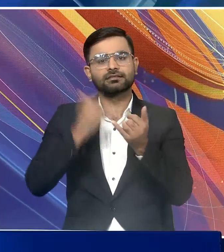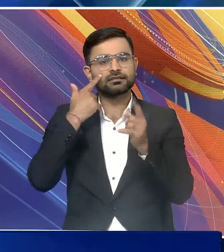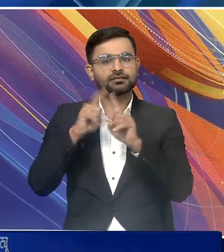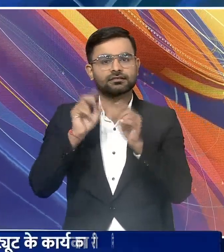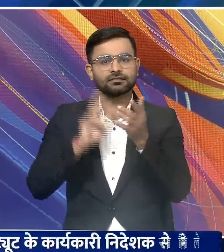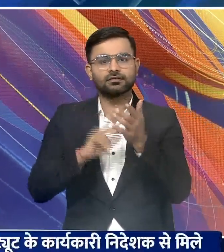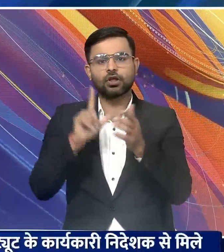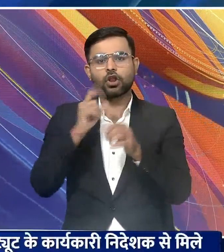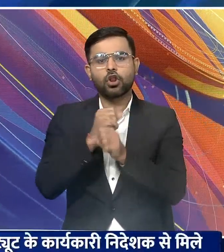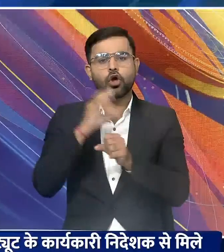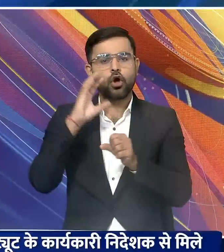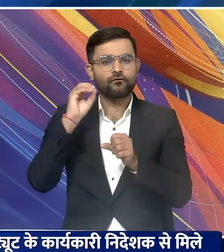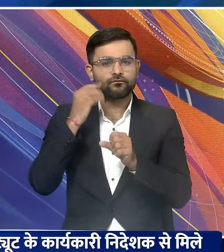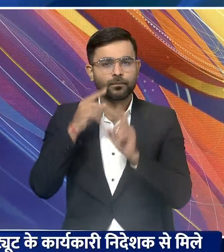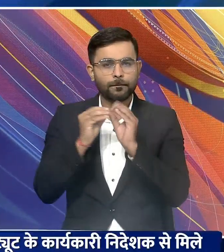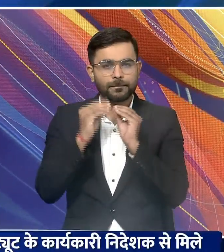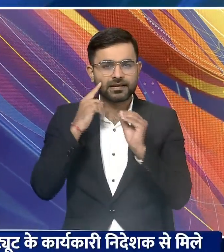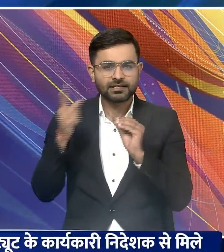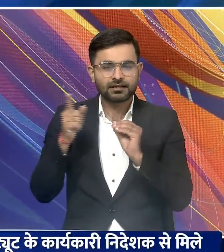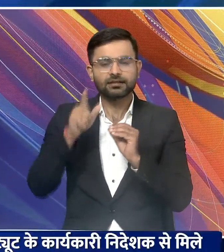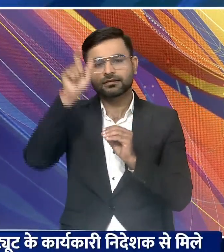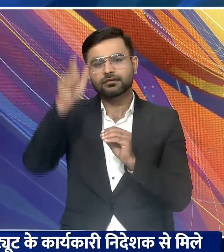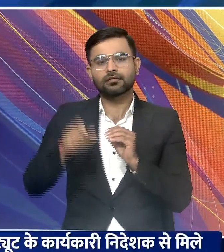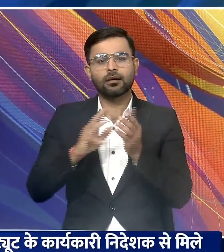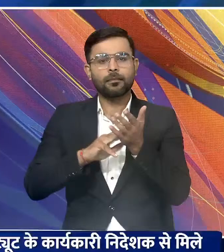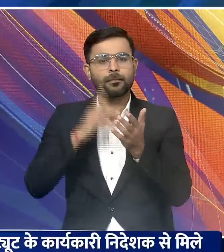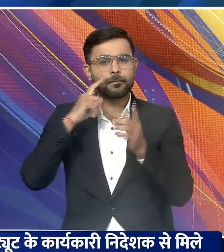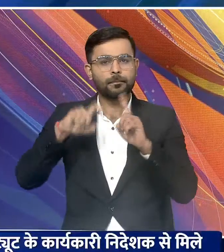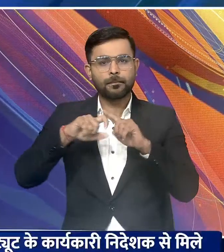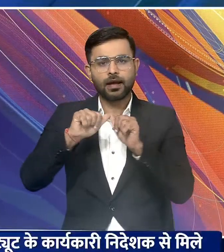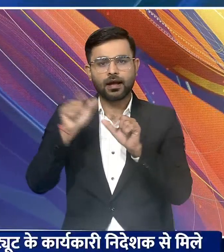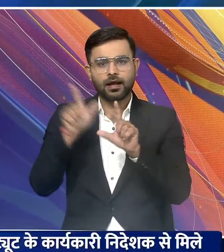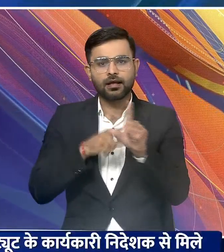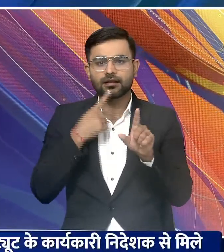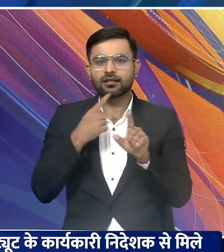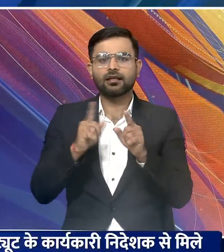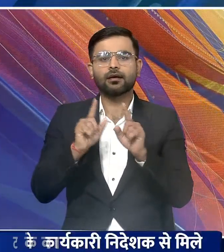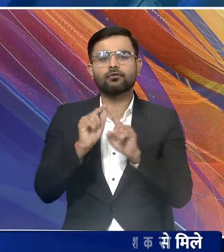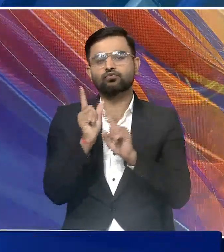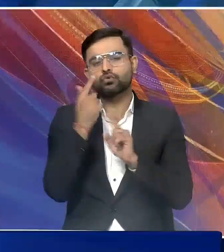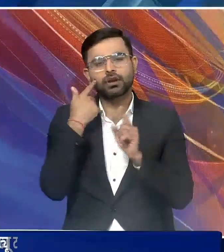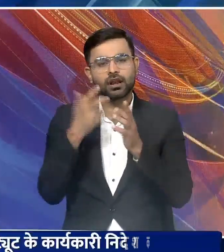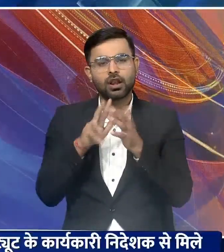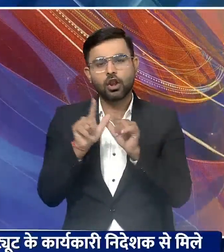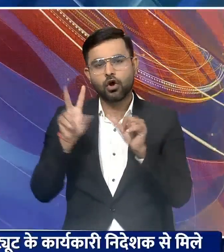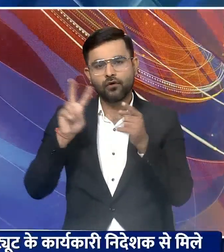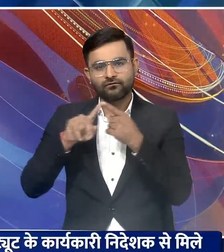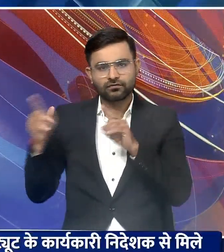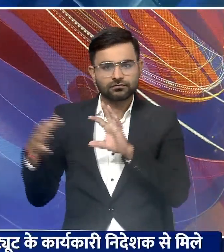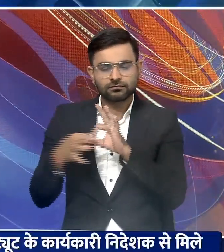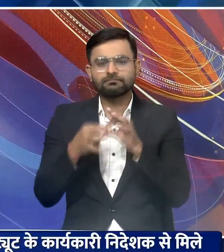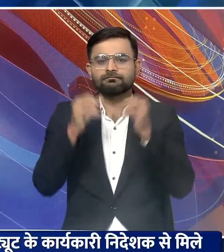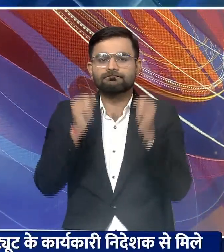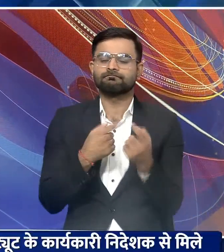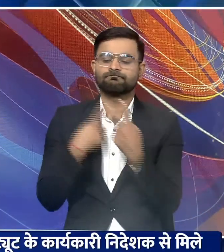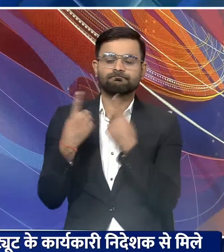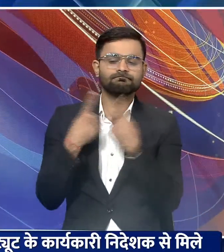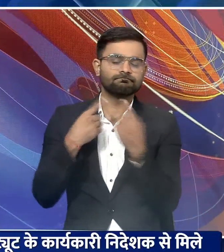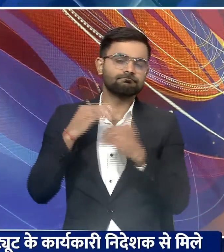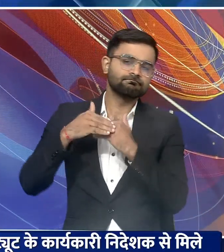लोवी इंस्टीट्यूट के कार्यकारी निदेशक माइकल फुरिलोव के साथ बैठक की। बैठक के दौरान उन्होंने व्यापक वैश्विक विकास